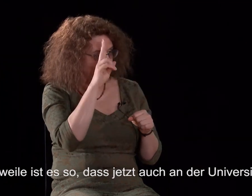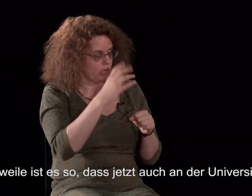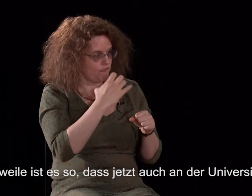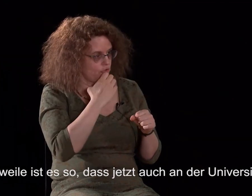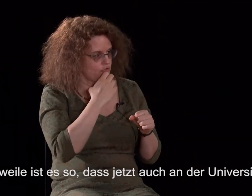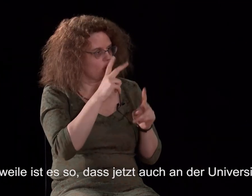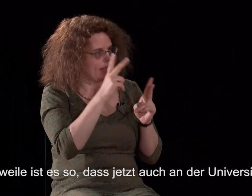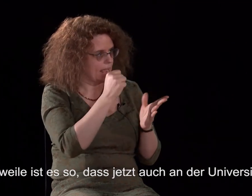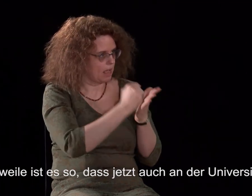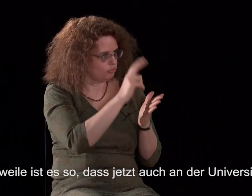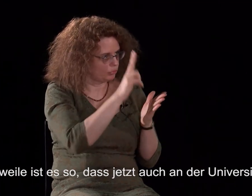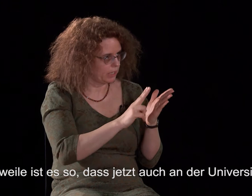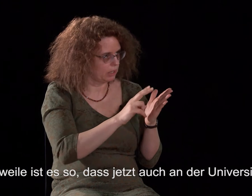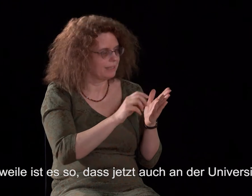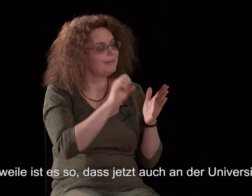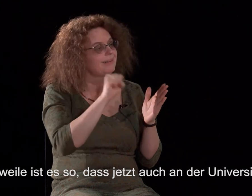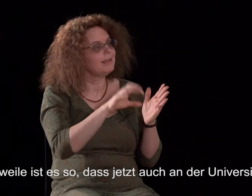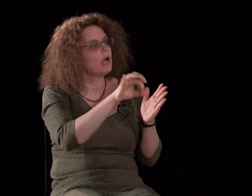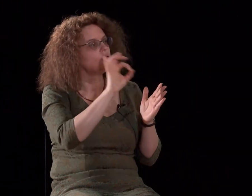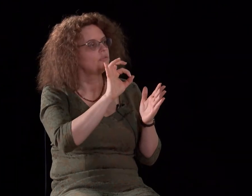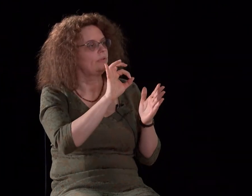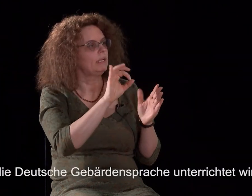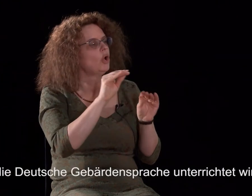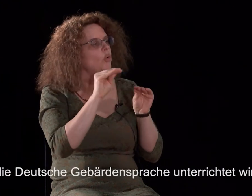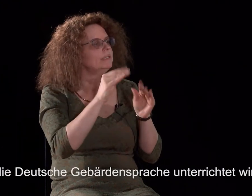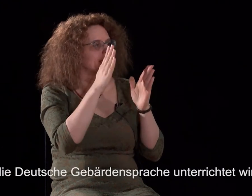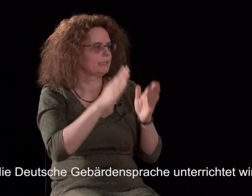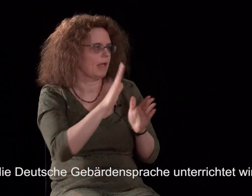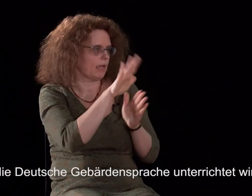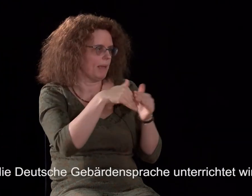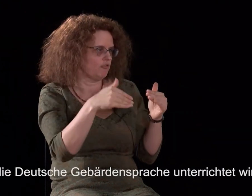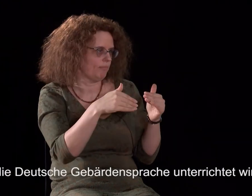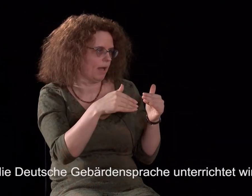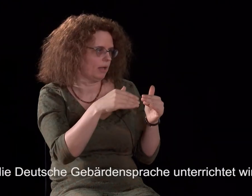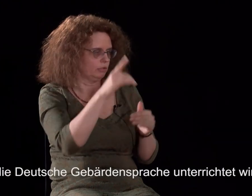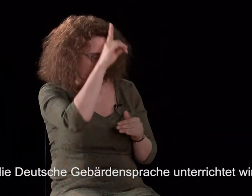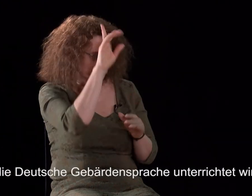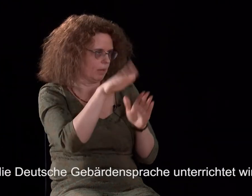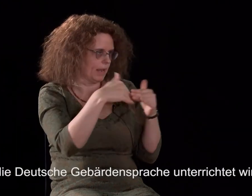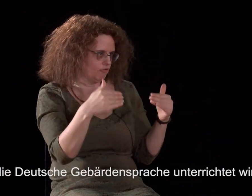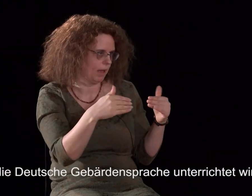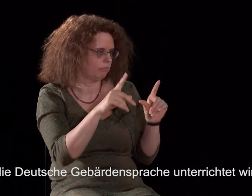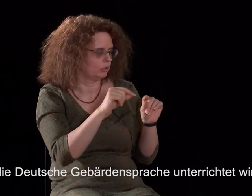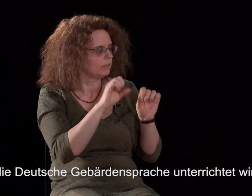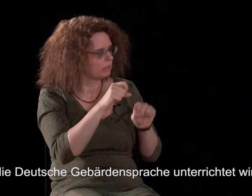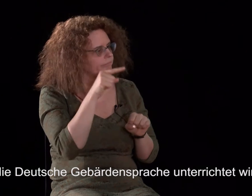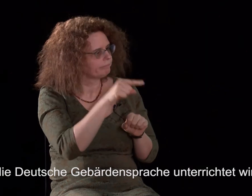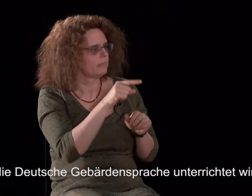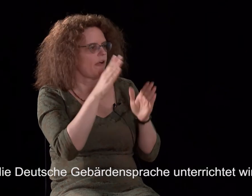Universität Köln mit aufgenommen hat, dass dort die deutsche Gebärdensprache auch mit